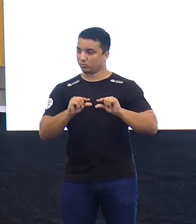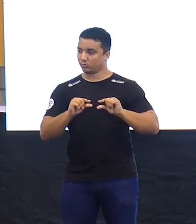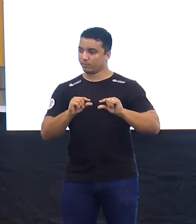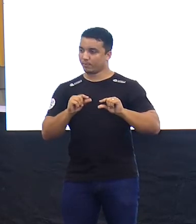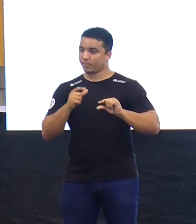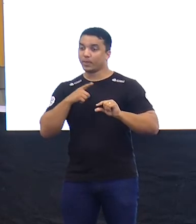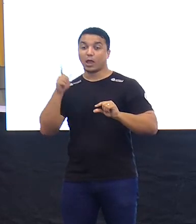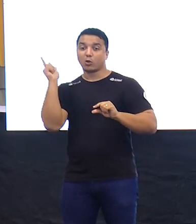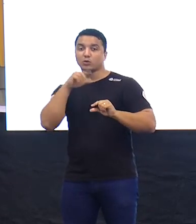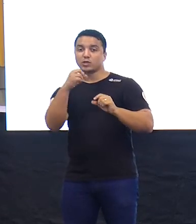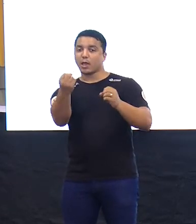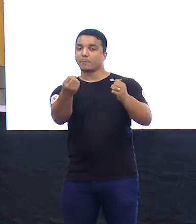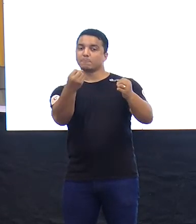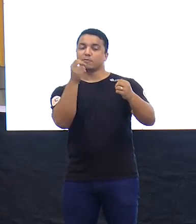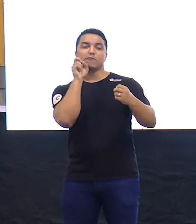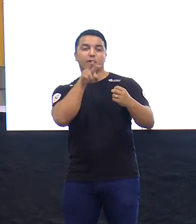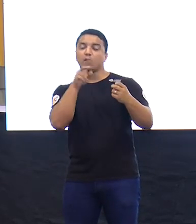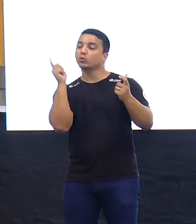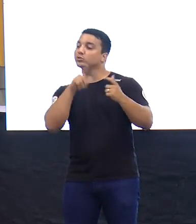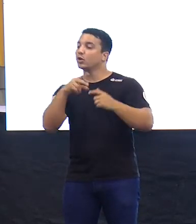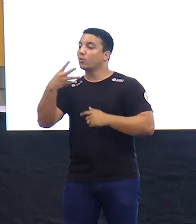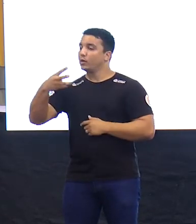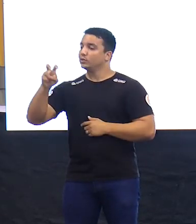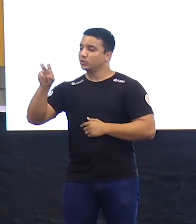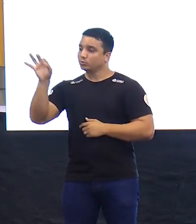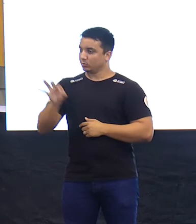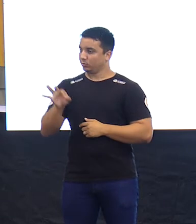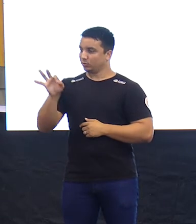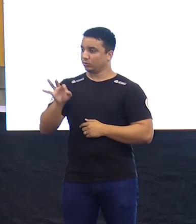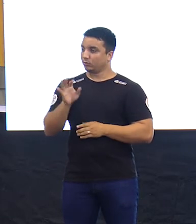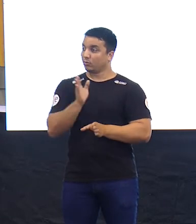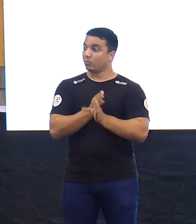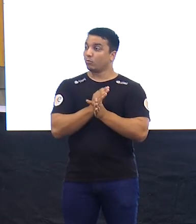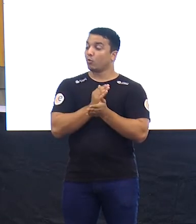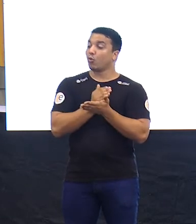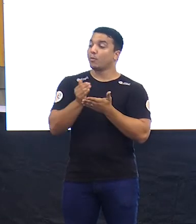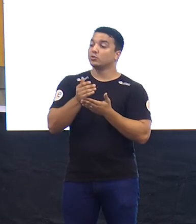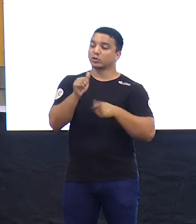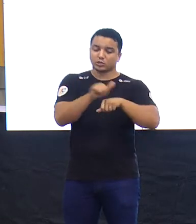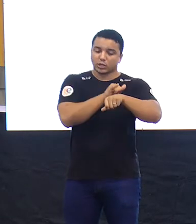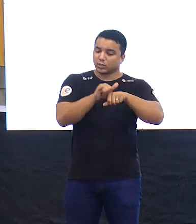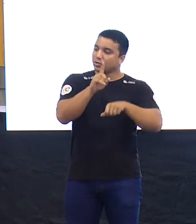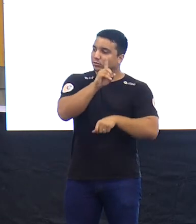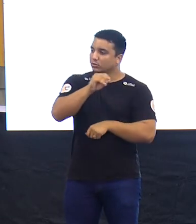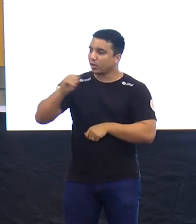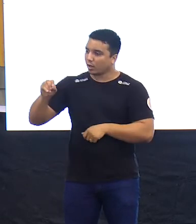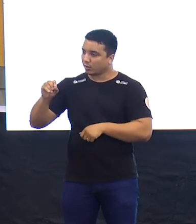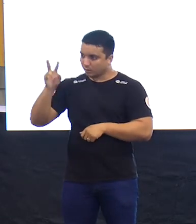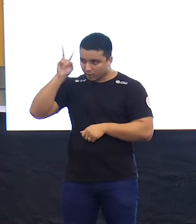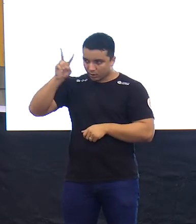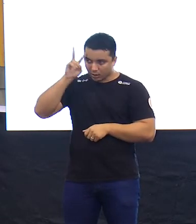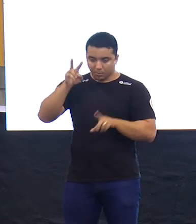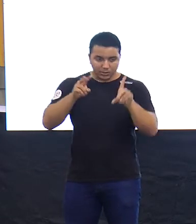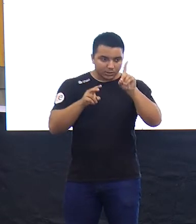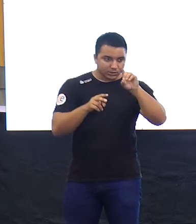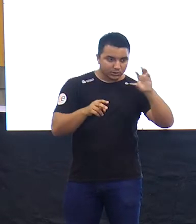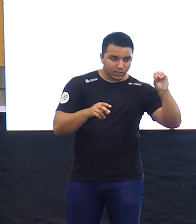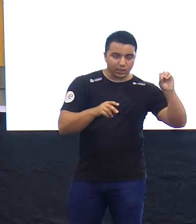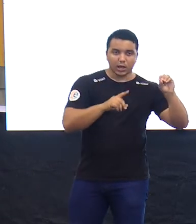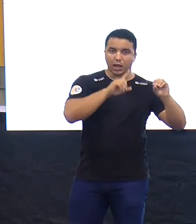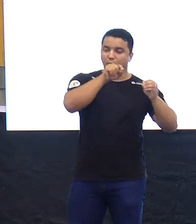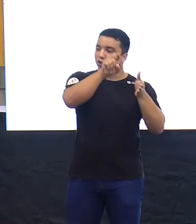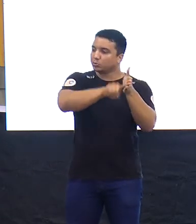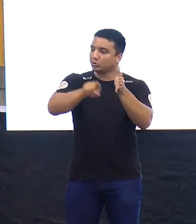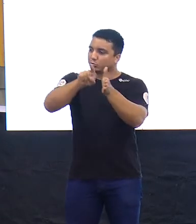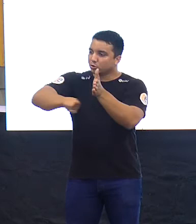reduziu 55%. Como é que eu resolvi essa questão? Com o truque do 100. Usei 100 no começo, tudo